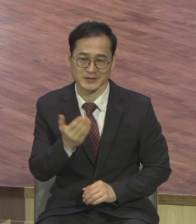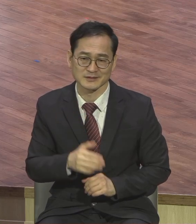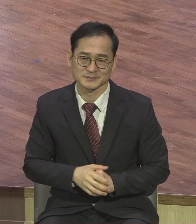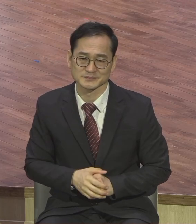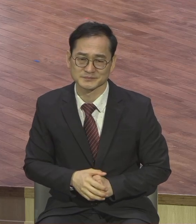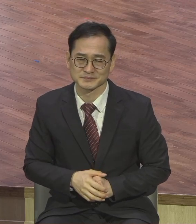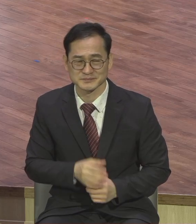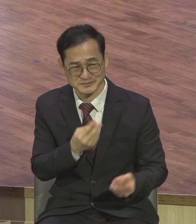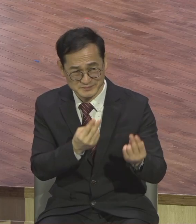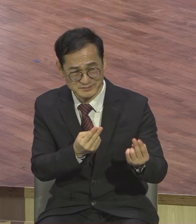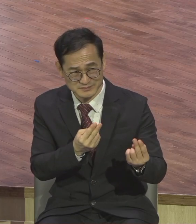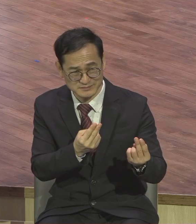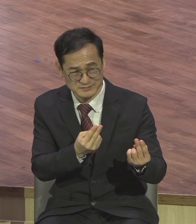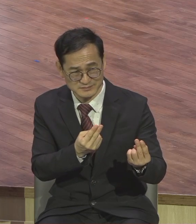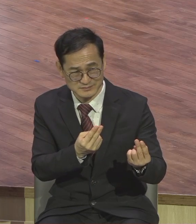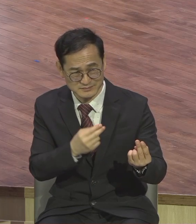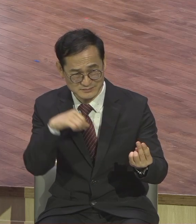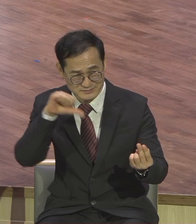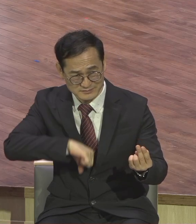나는 왜 저 사람보다 못해?